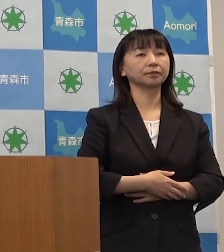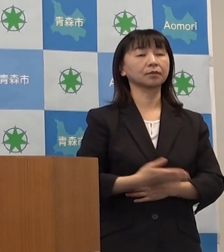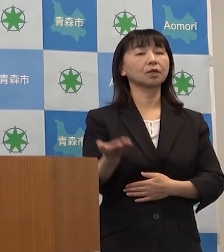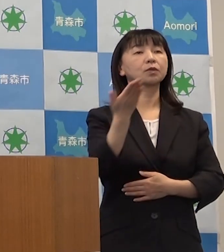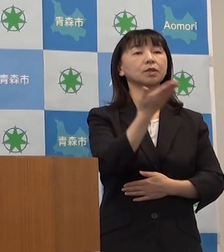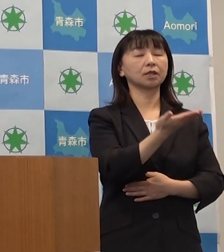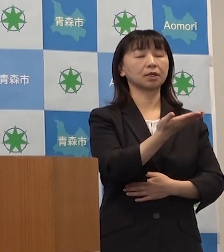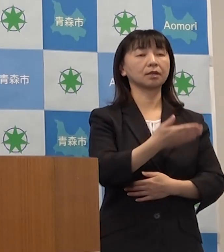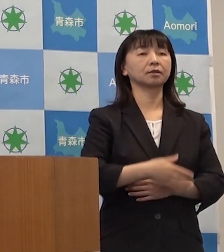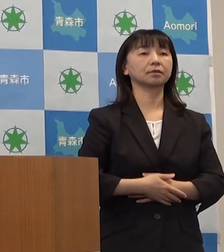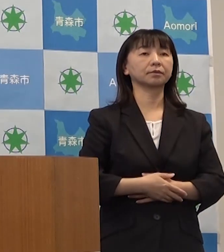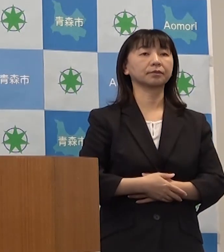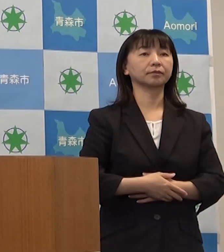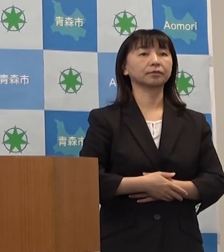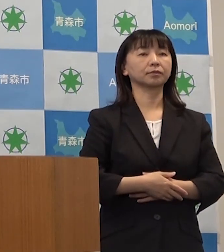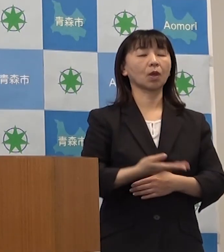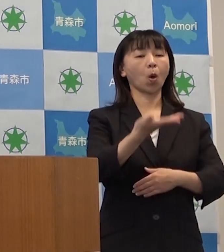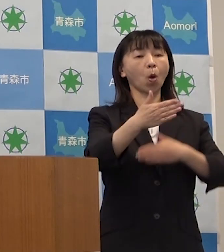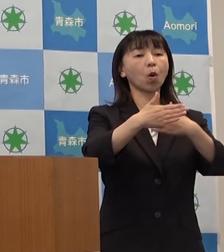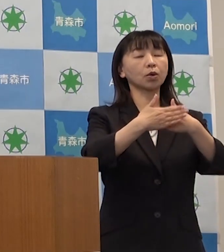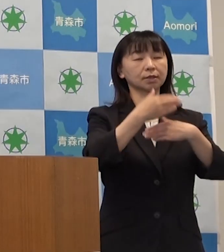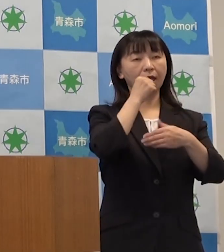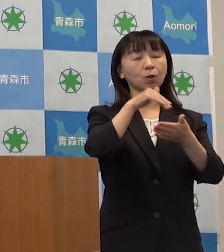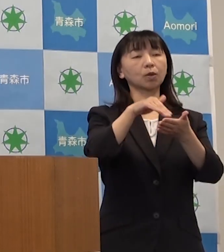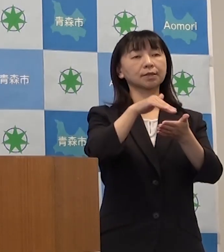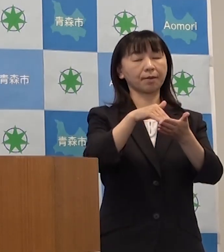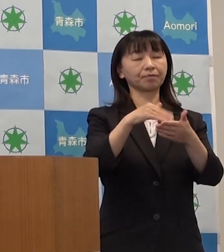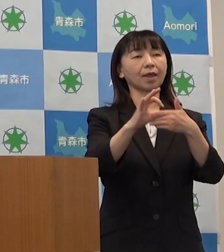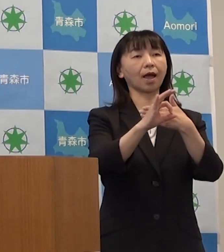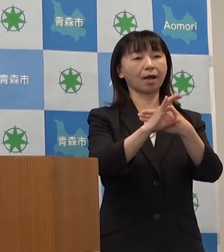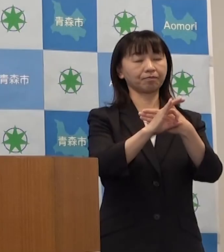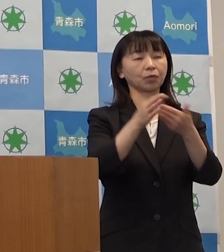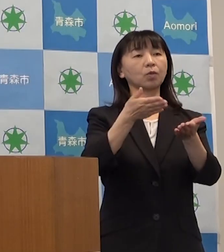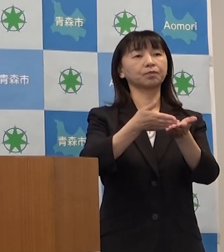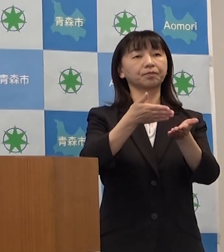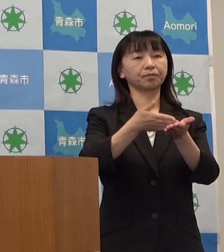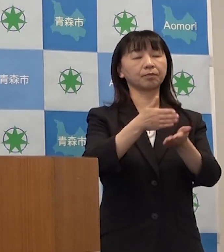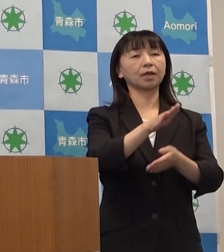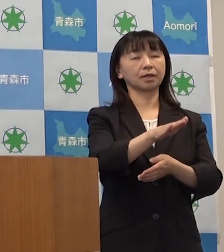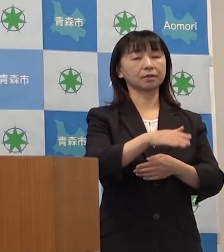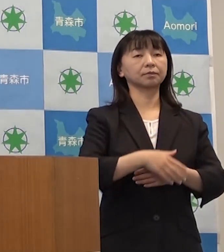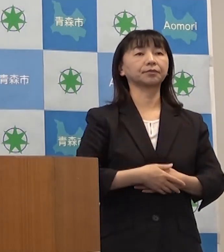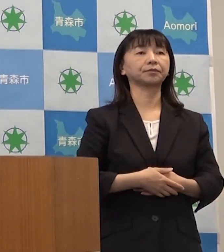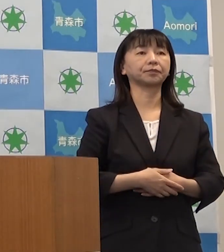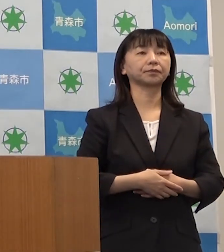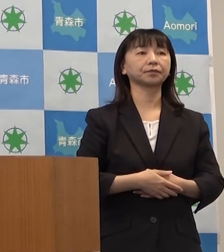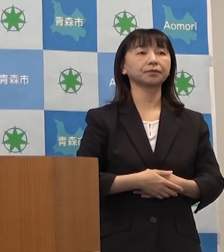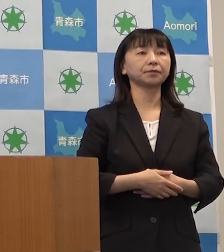次に補正予算案の概要について説明をいたします。